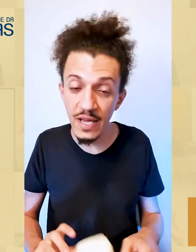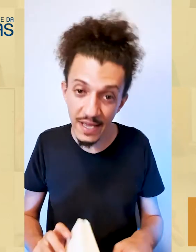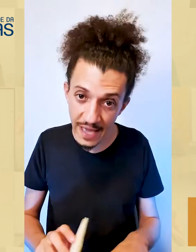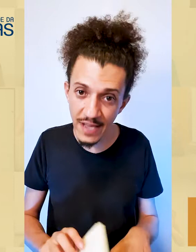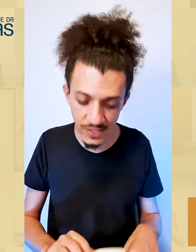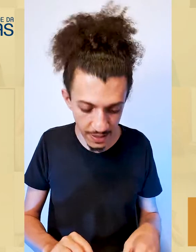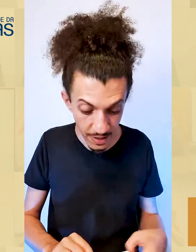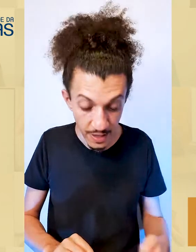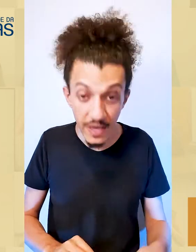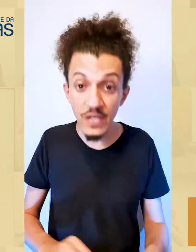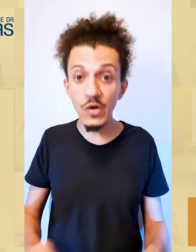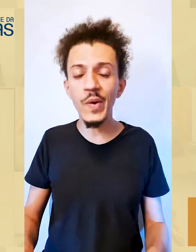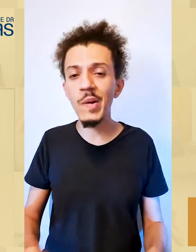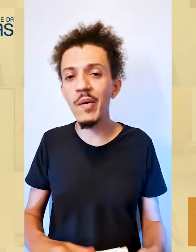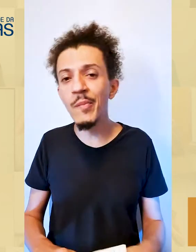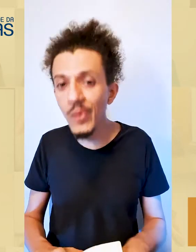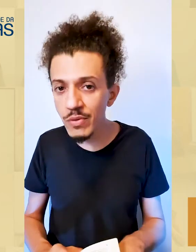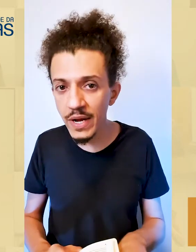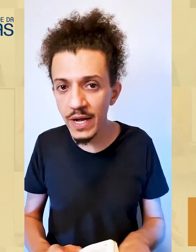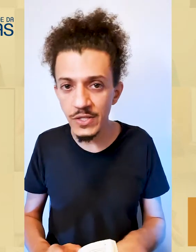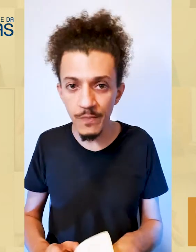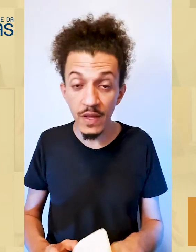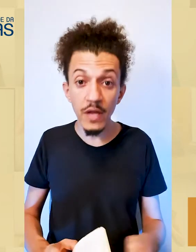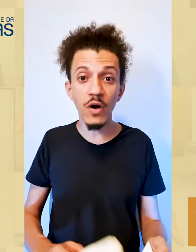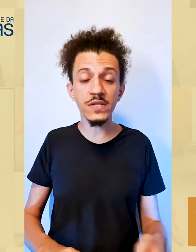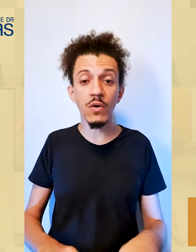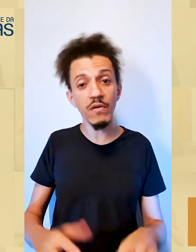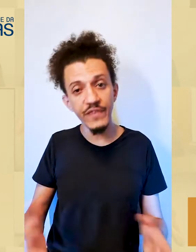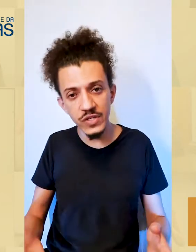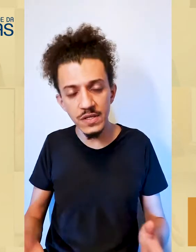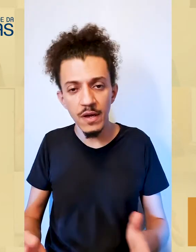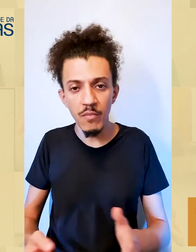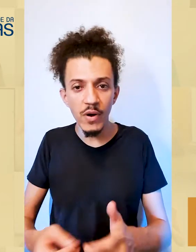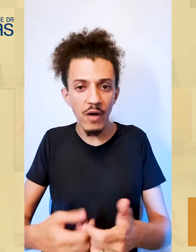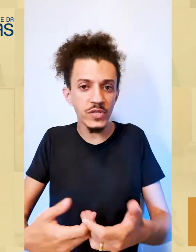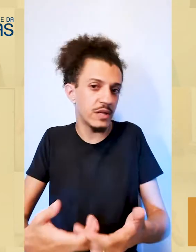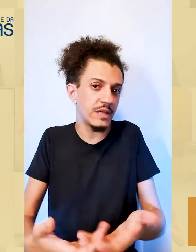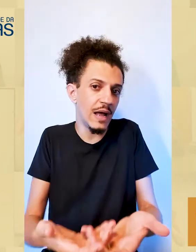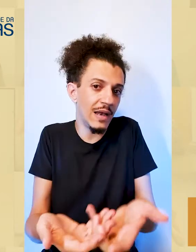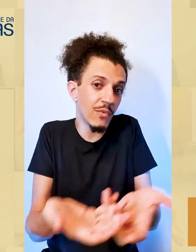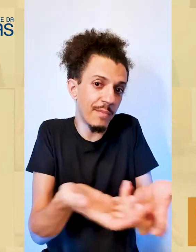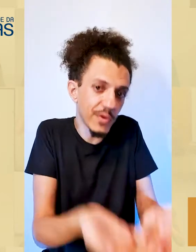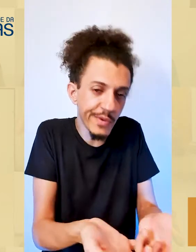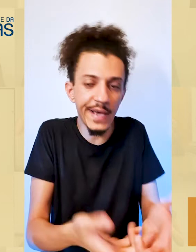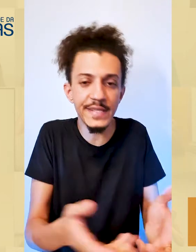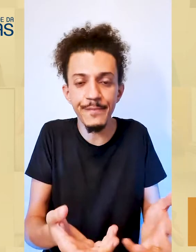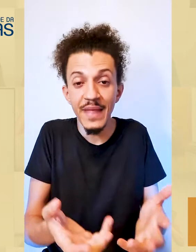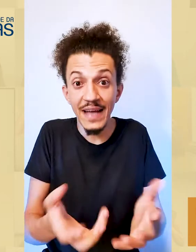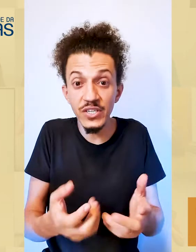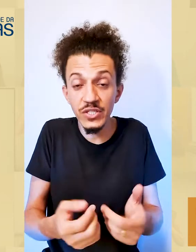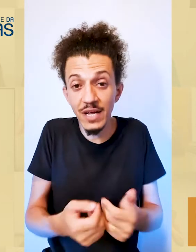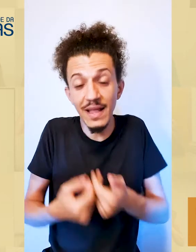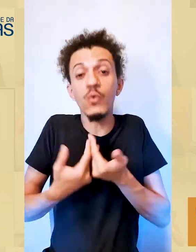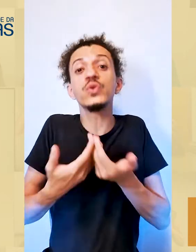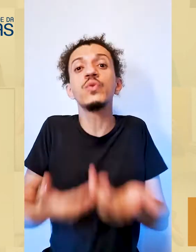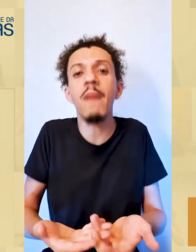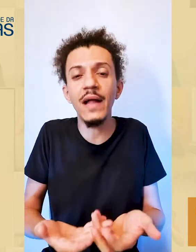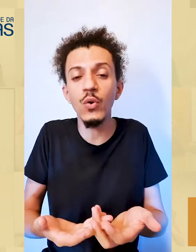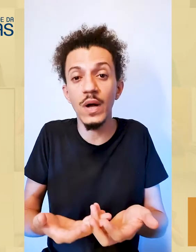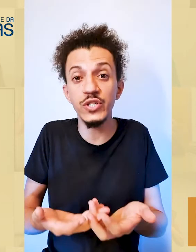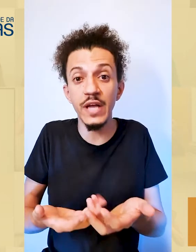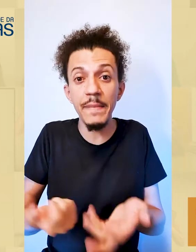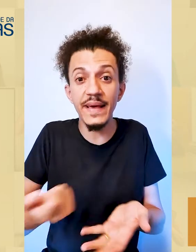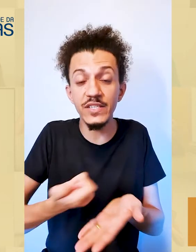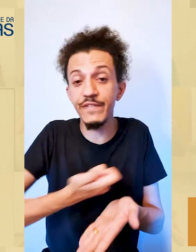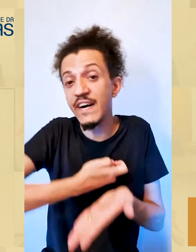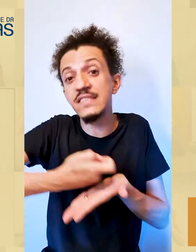realmente quer dizer. E isso é um problema muito grande. E nós, ouvintes, por causa da língua portuguesa, a gente já está acostumado